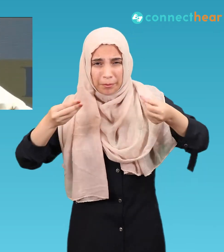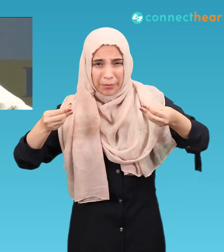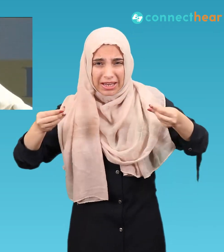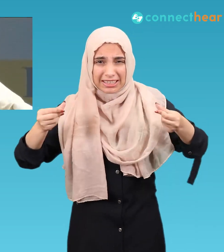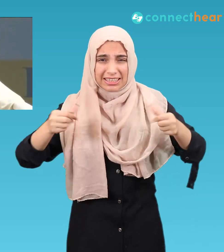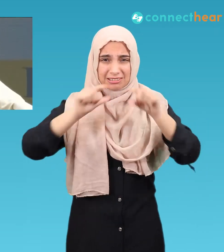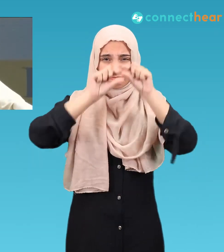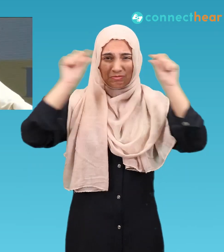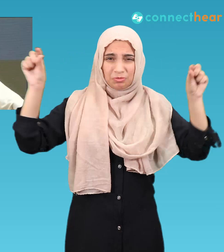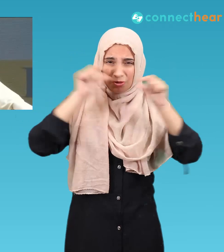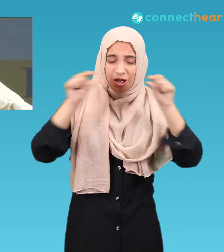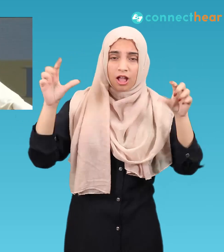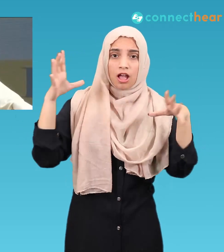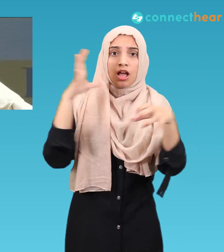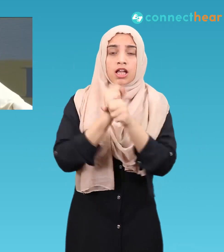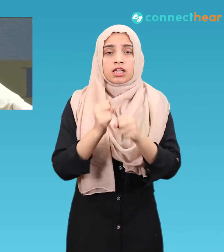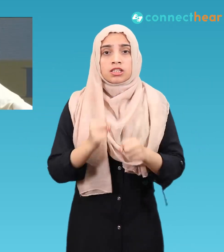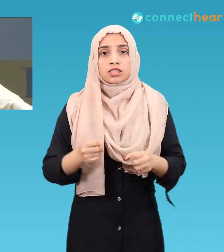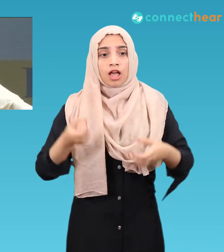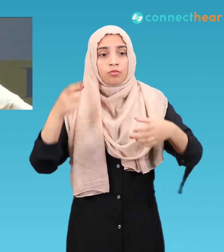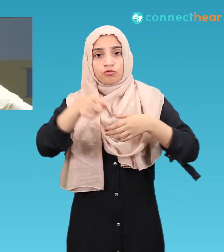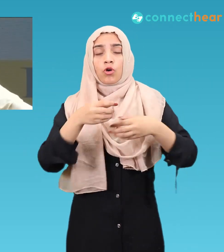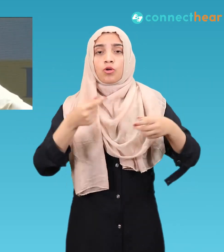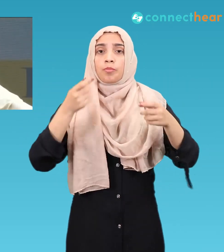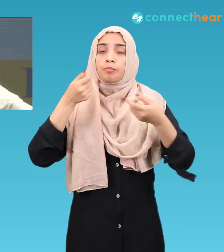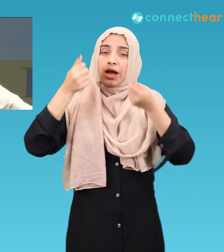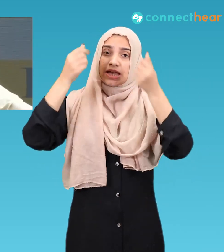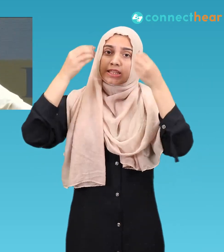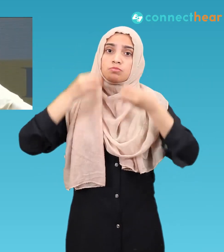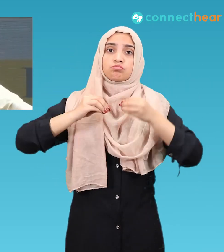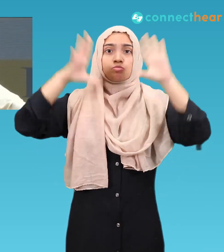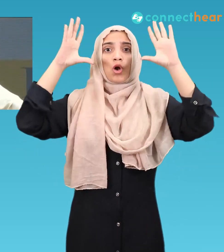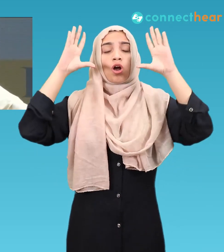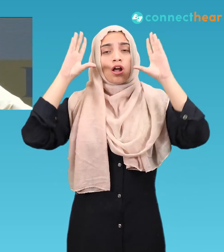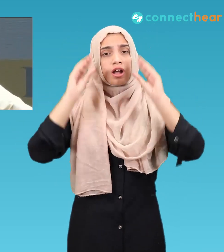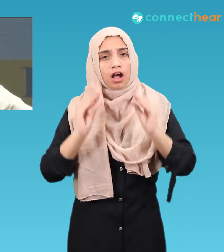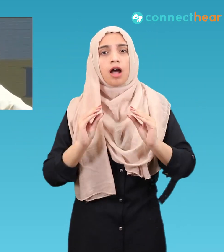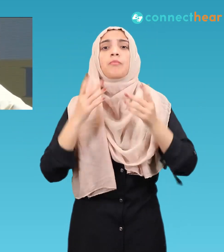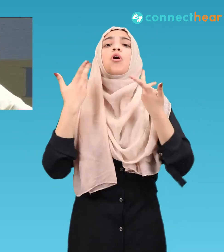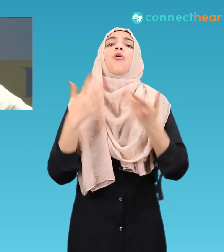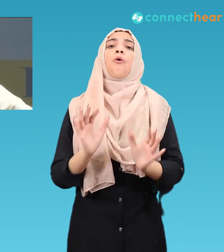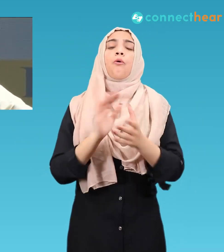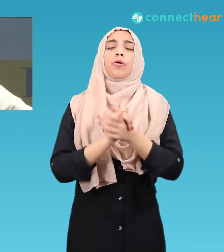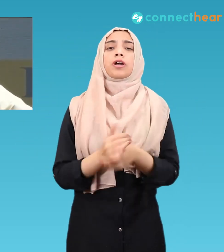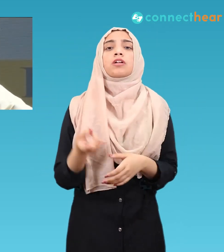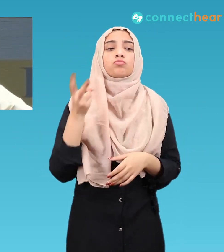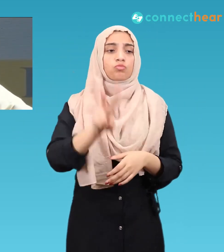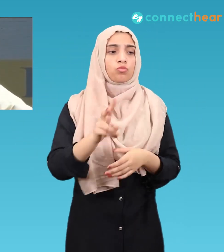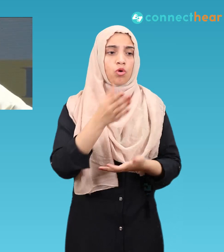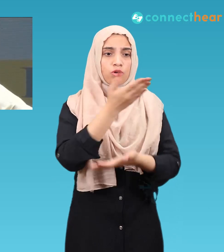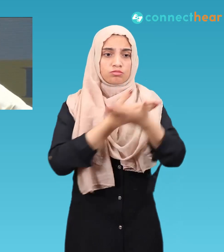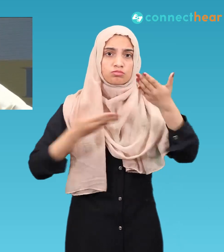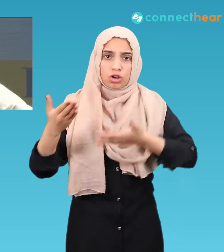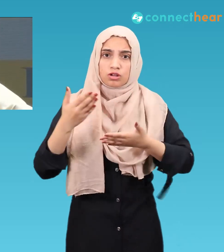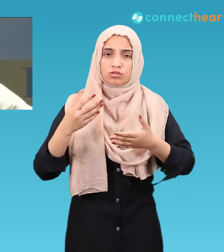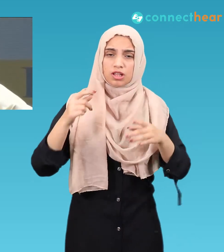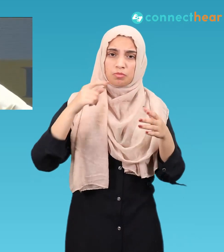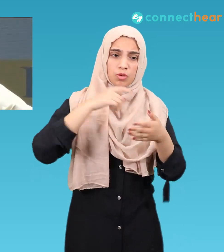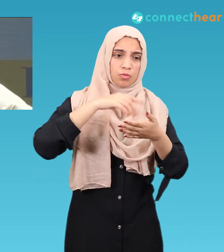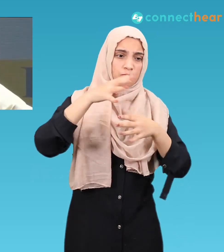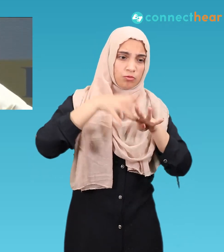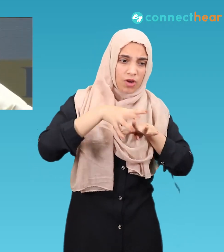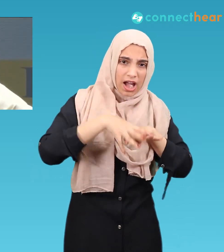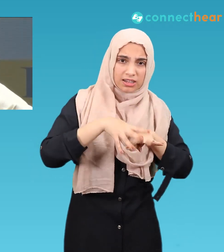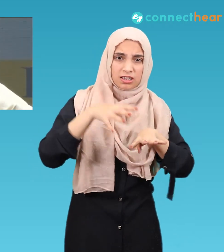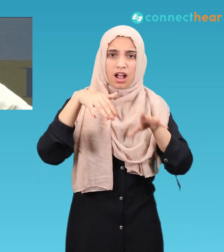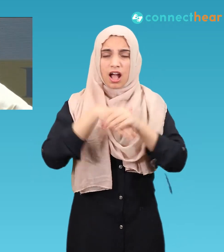انڈسٹری چل پڑی ہے، اور انشاءاللہ آپ دیکھیں گے کہ یہ جو ہماری کنسٹرکشن انڈسٹری ہے جو سارے ملک میں اس